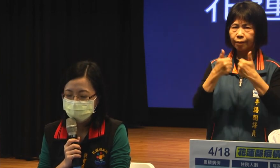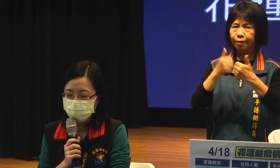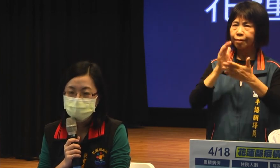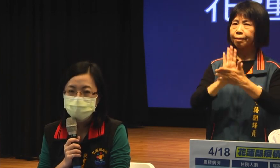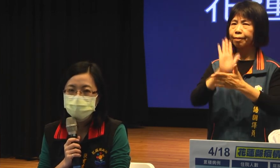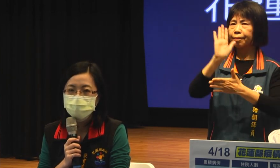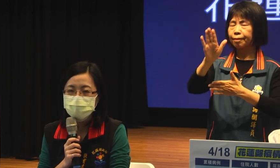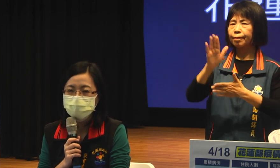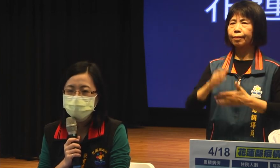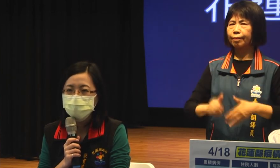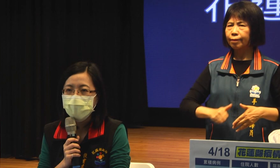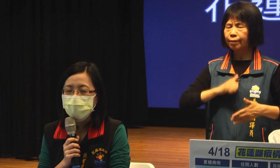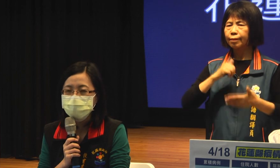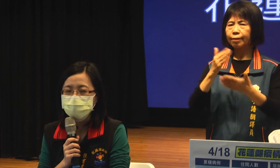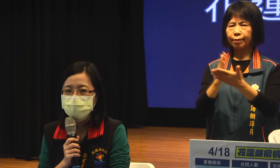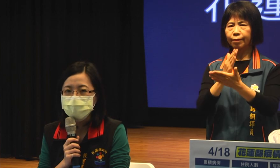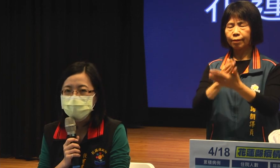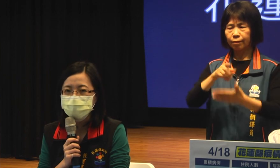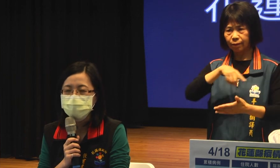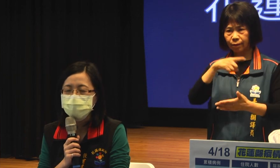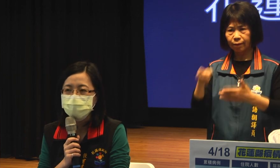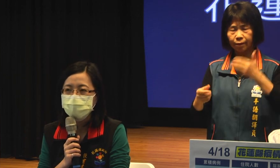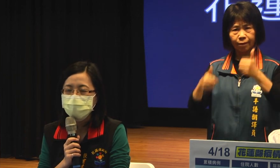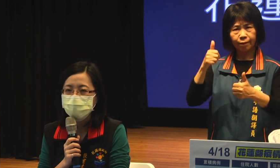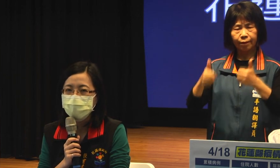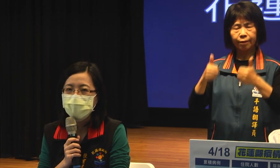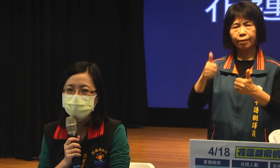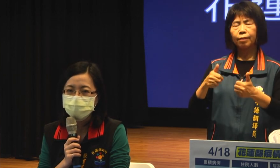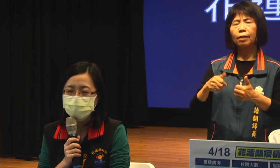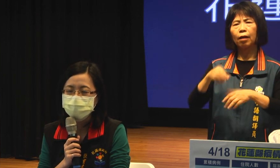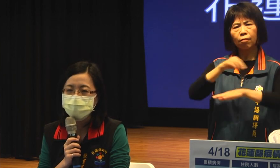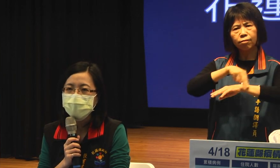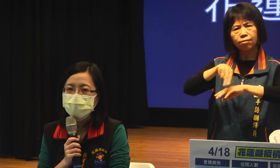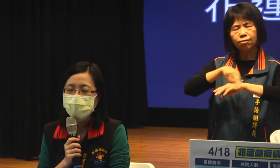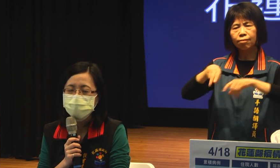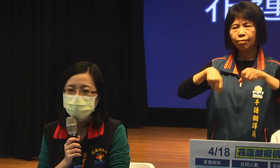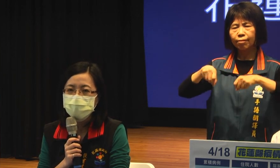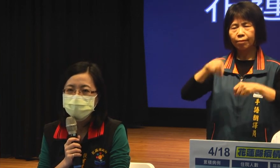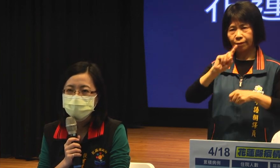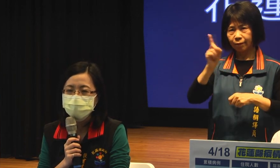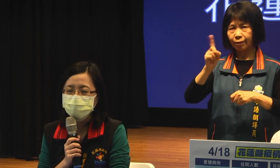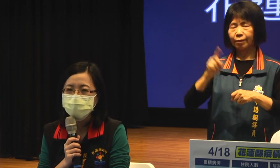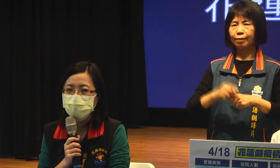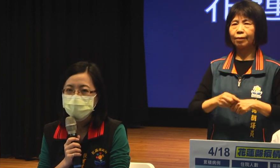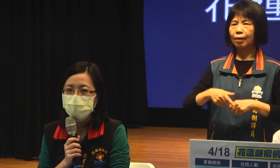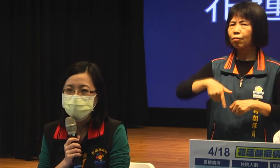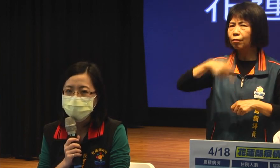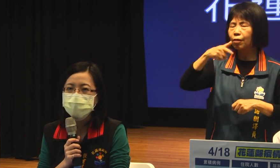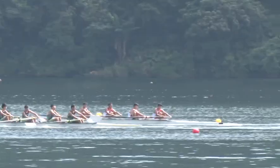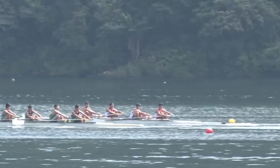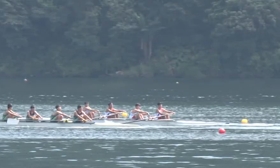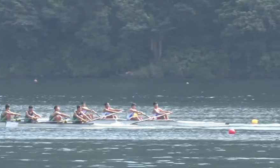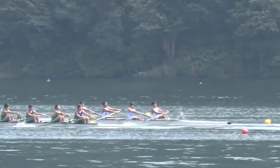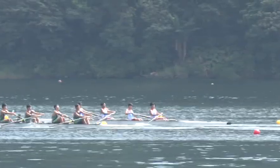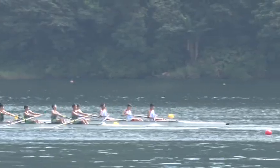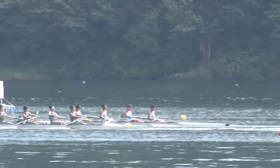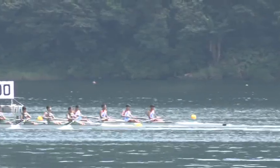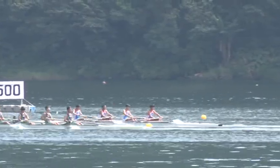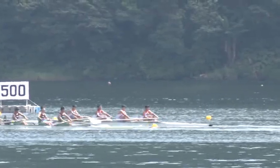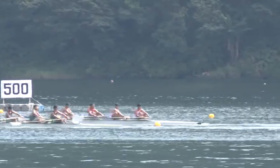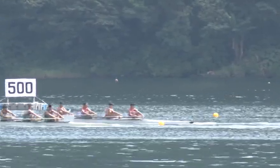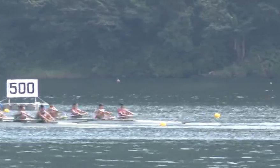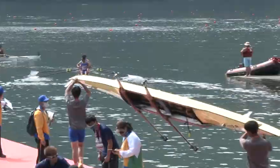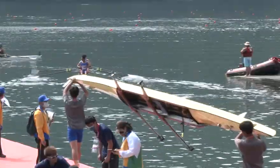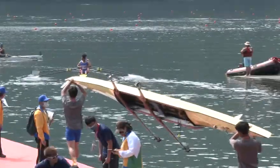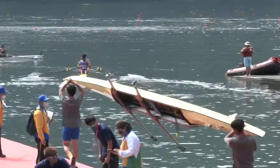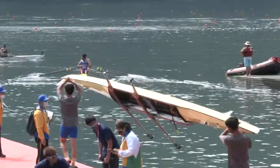能够审慎的评估后续赛事的一个规划情形，那我们会尽速的公布。 目前210位